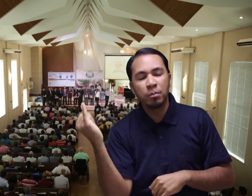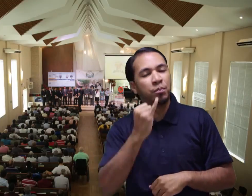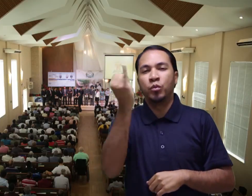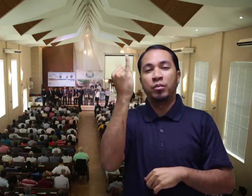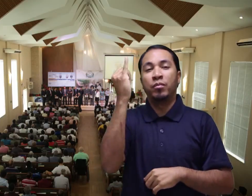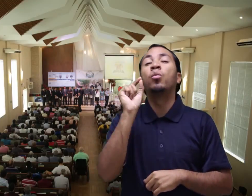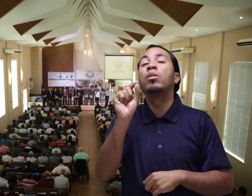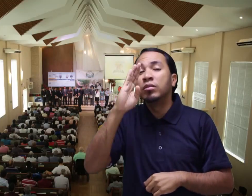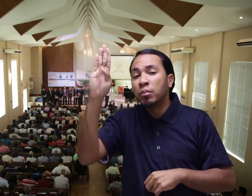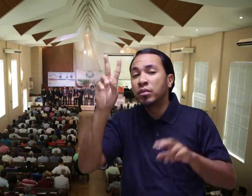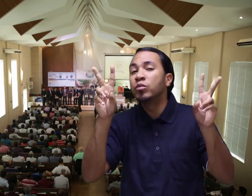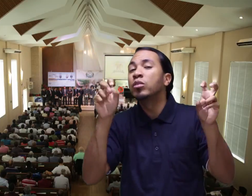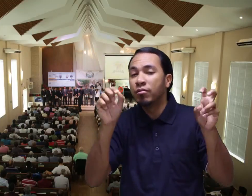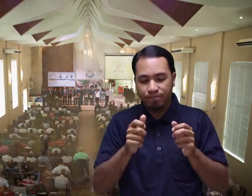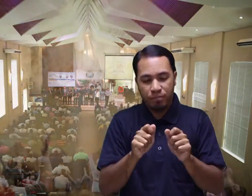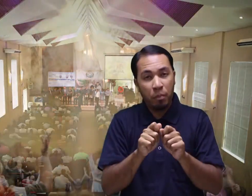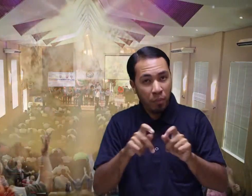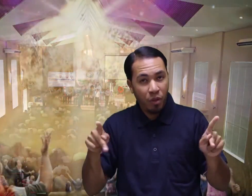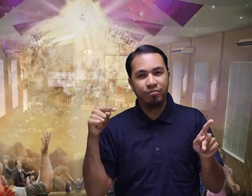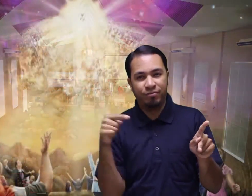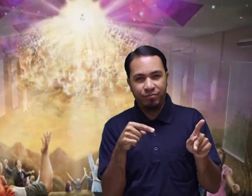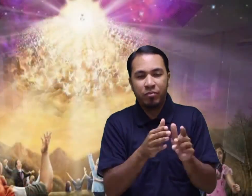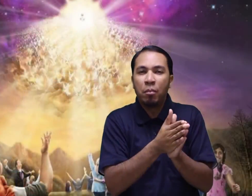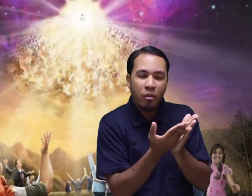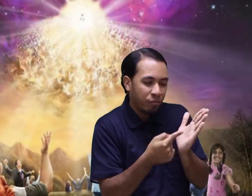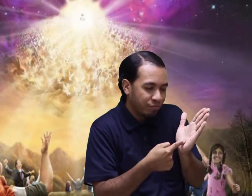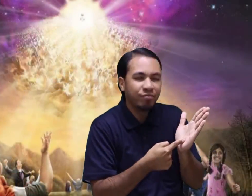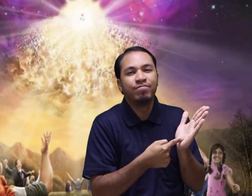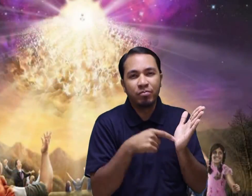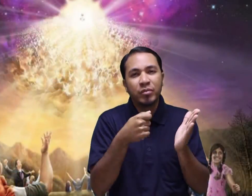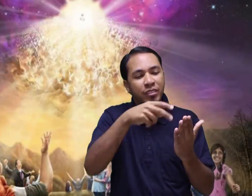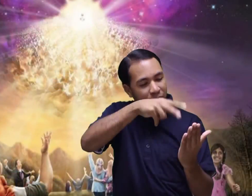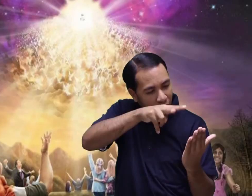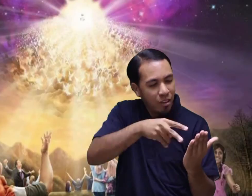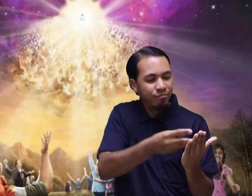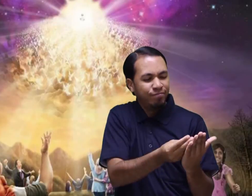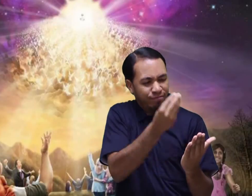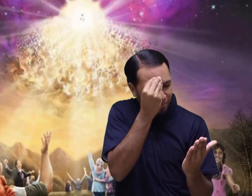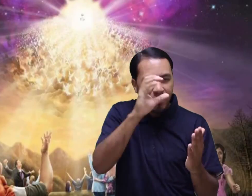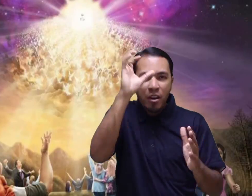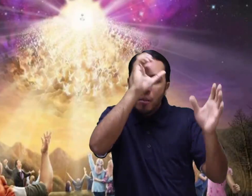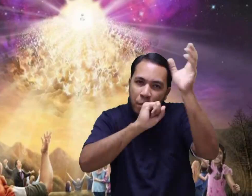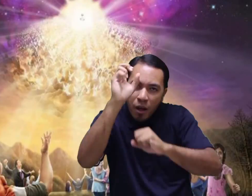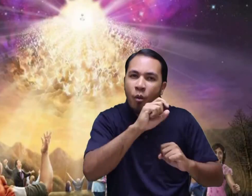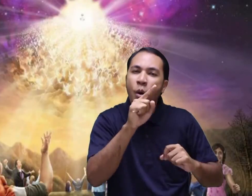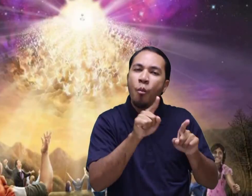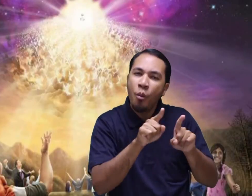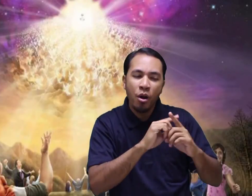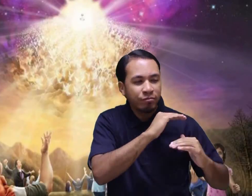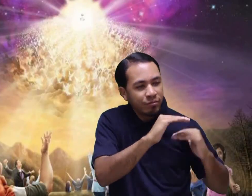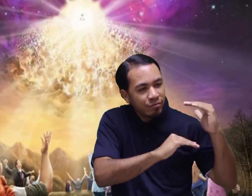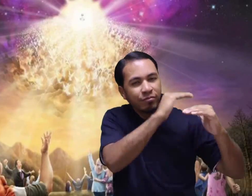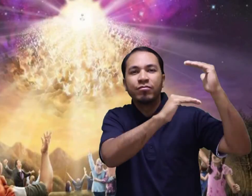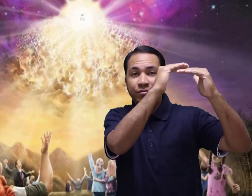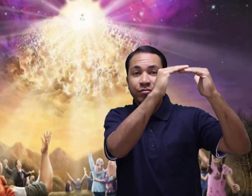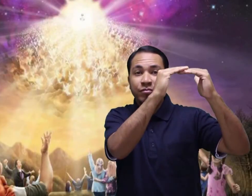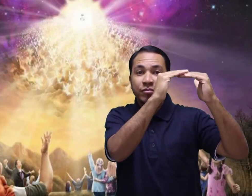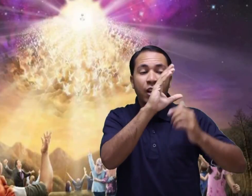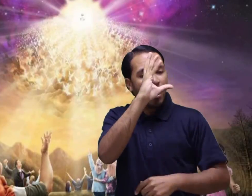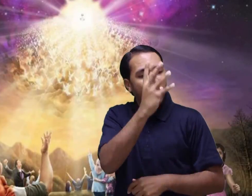evangelho. Por isso, é muito importante o livro do Apocalipse. Estudar, aprender e conhecer